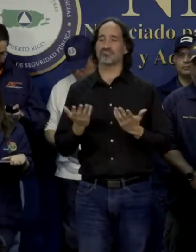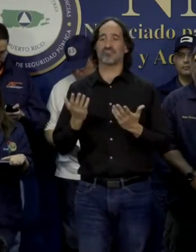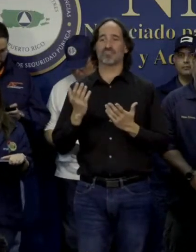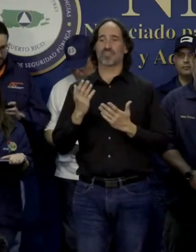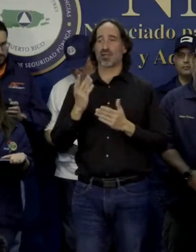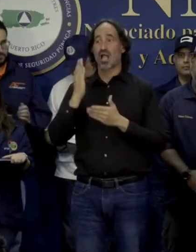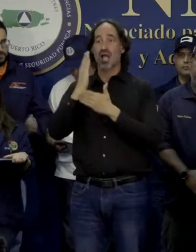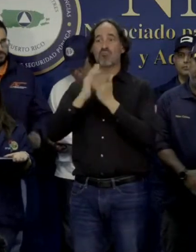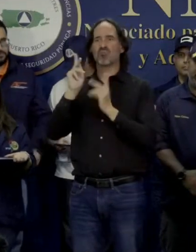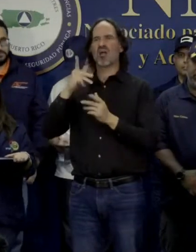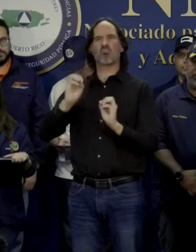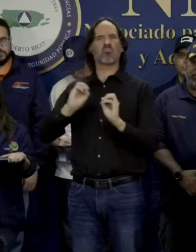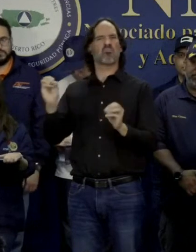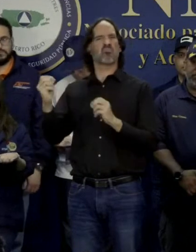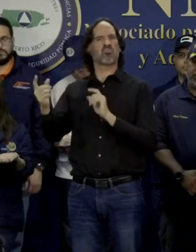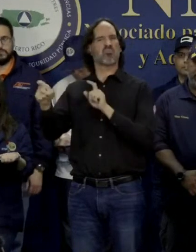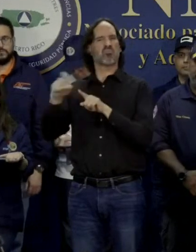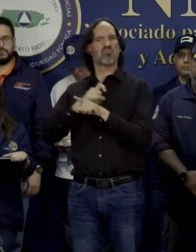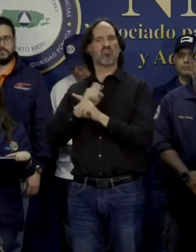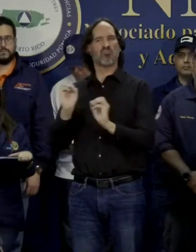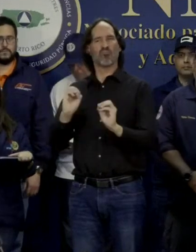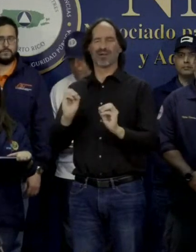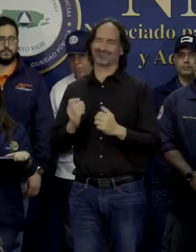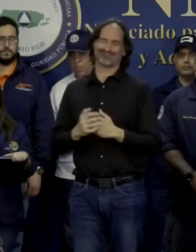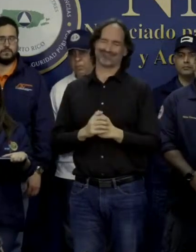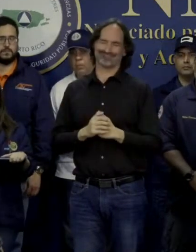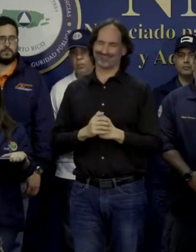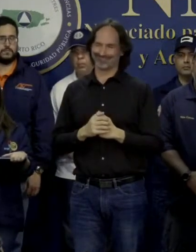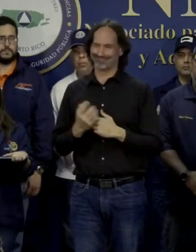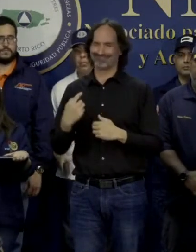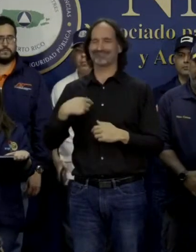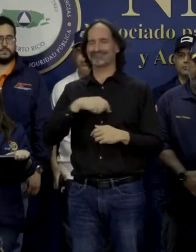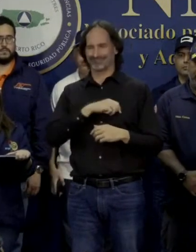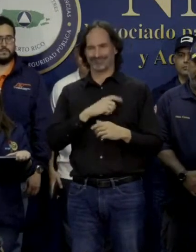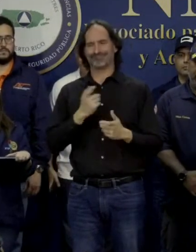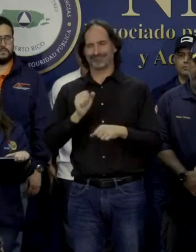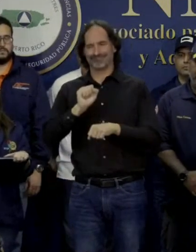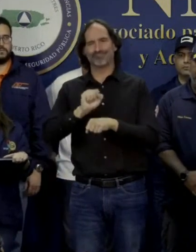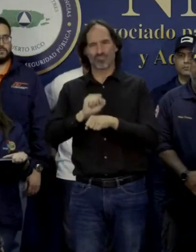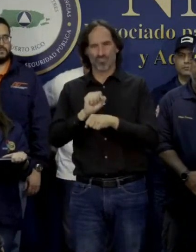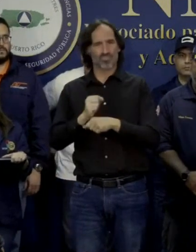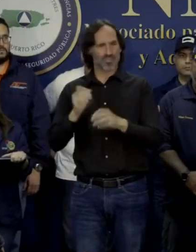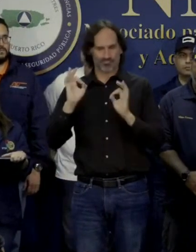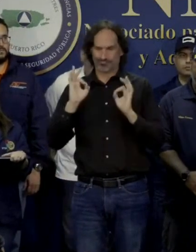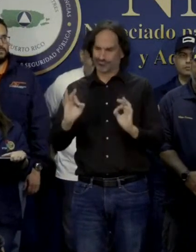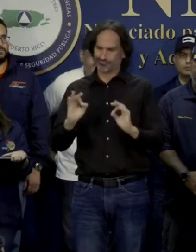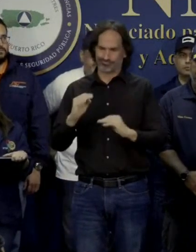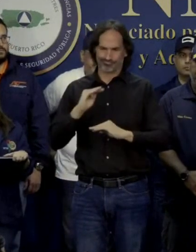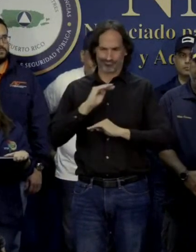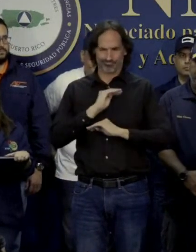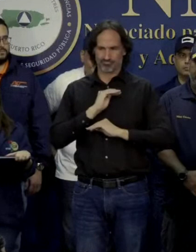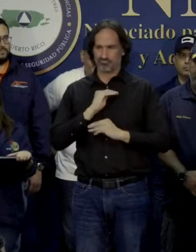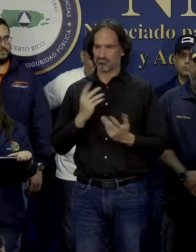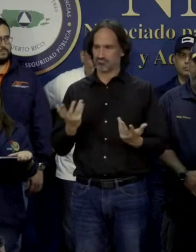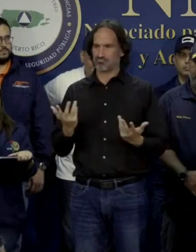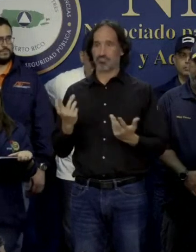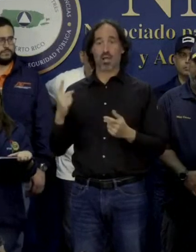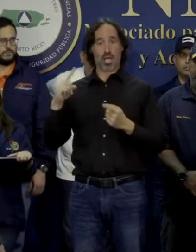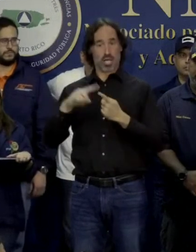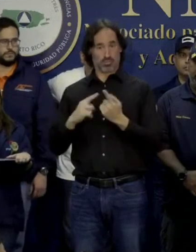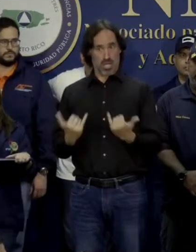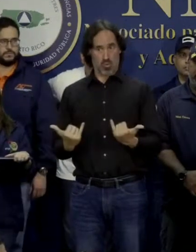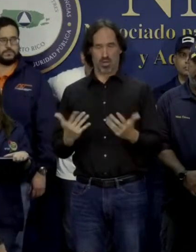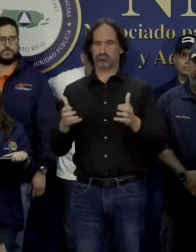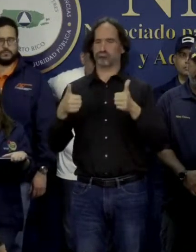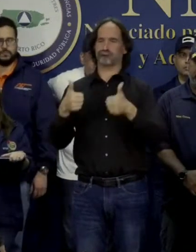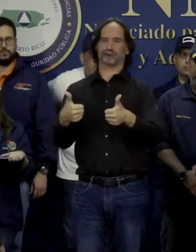que no se esté atendiendo. No, ¿usted está satisfecho con la respuesta de...? Hasta el momento, pero esto no es cuestión de estar celebrando